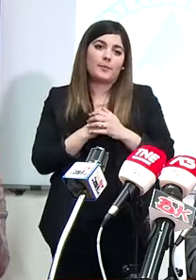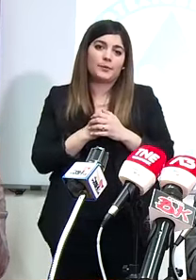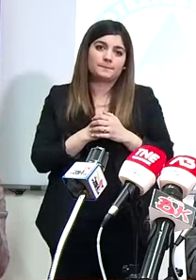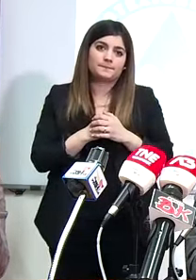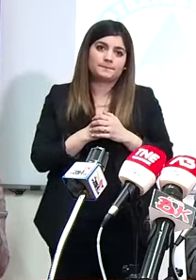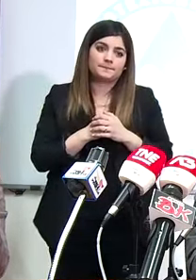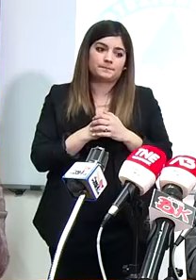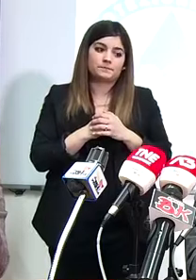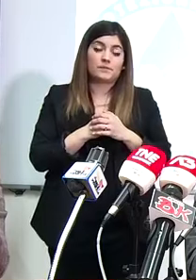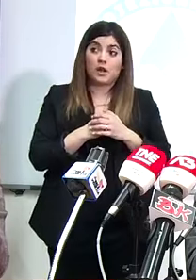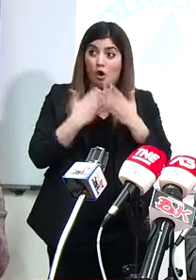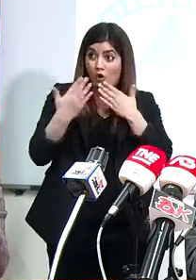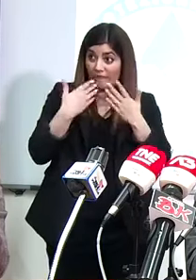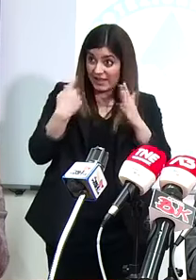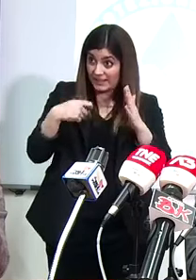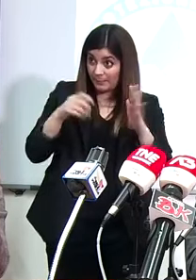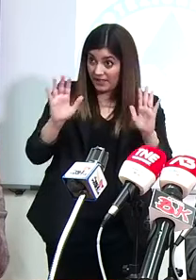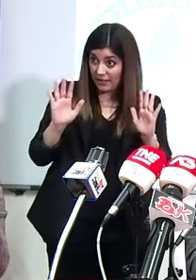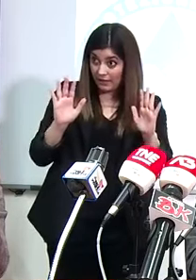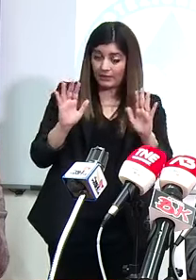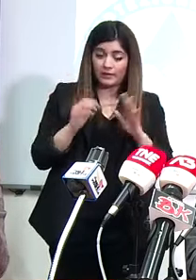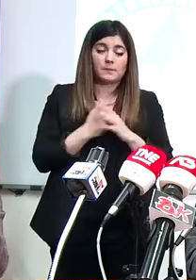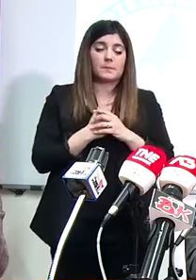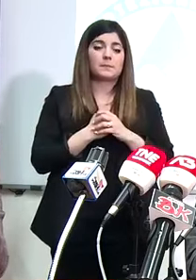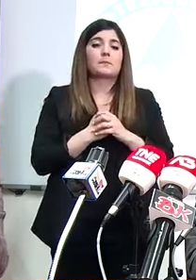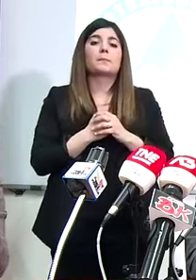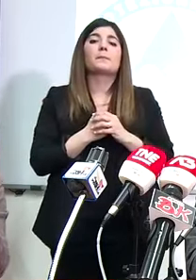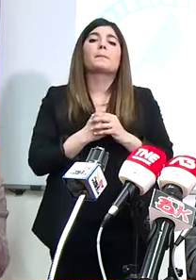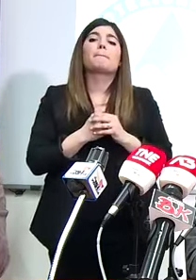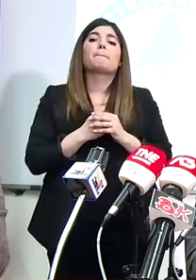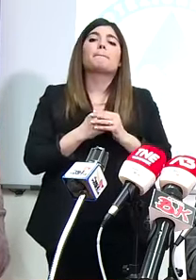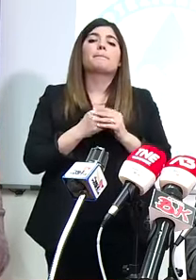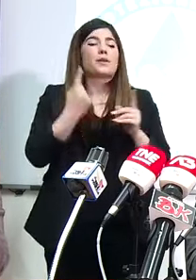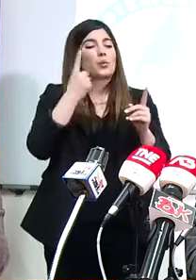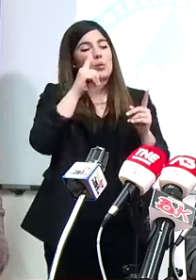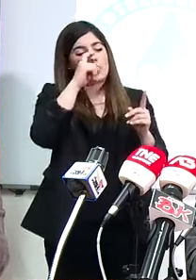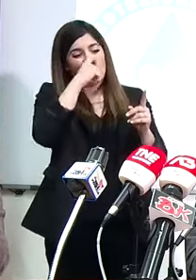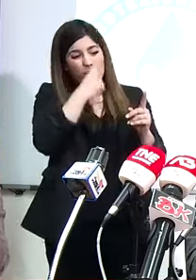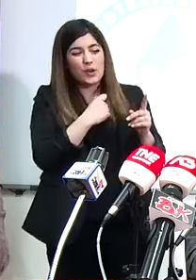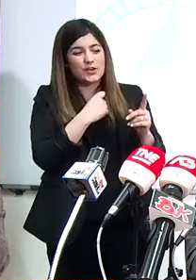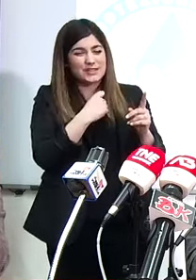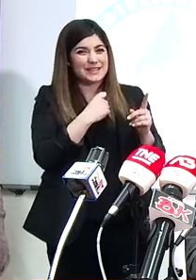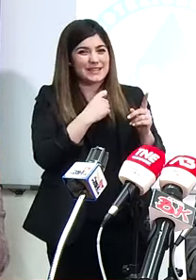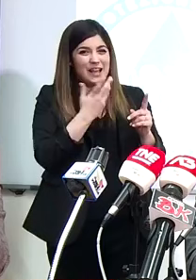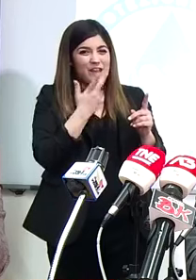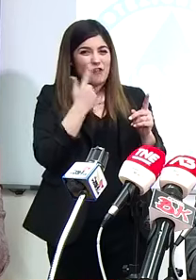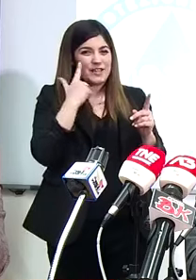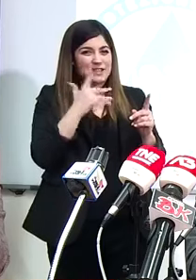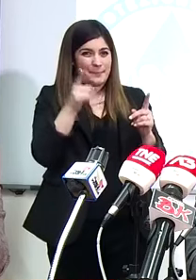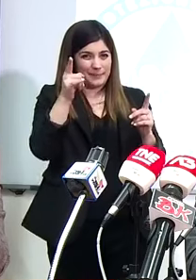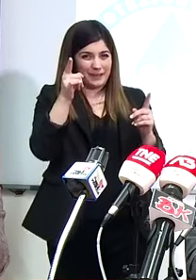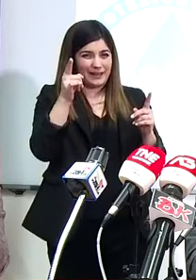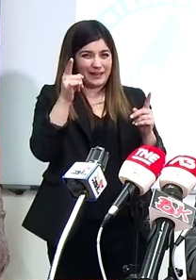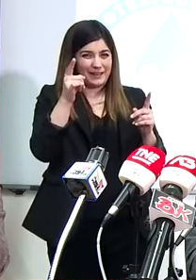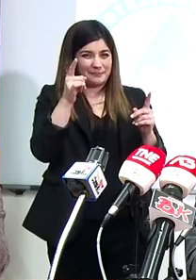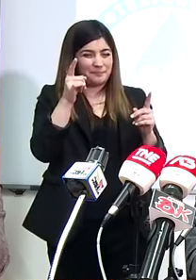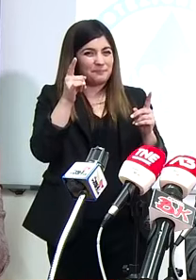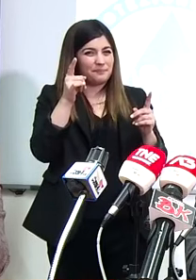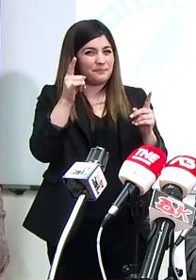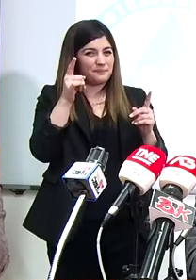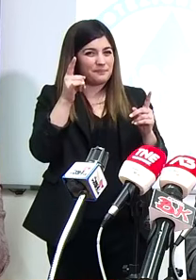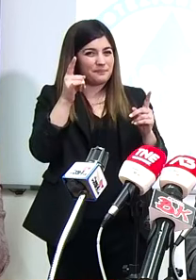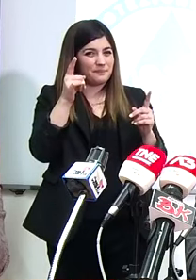conferenza dei presidenti una curiosità non forse più per l'assessore mandarin liste di